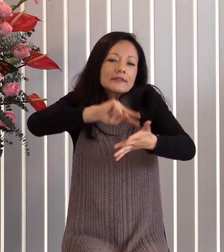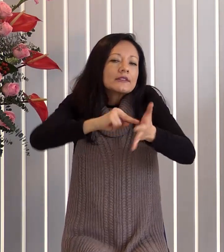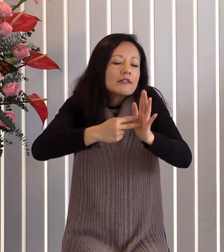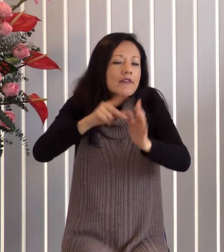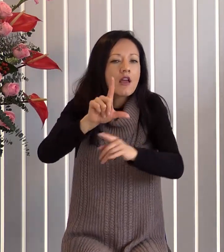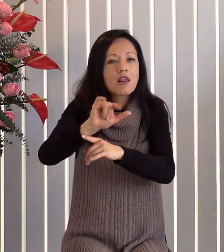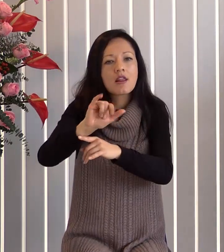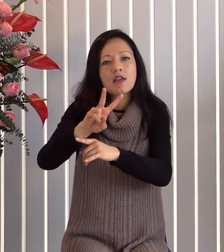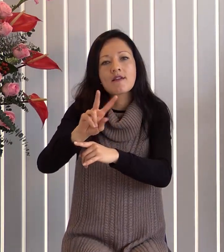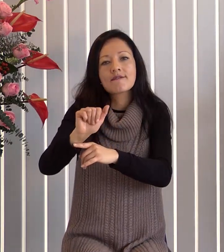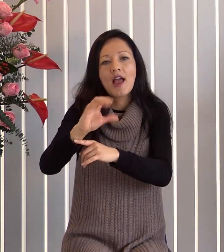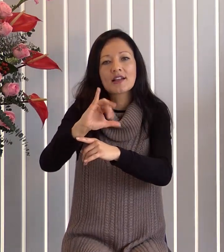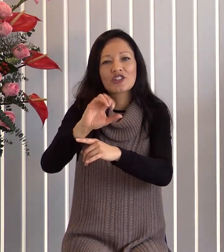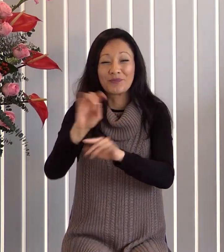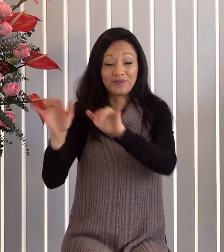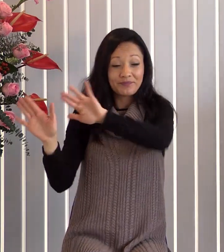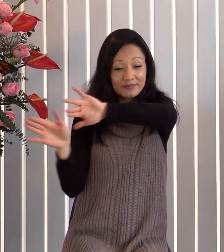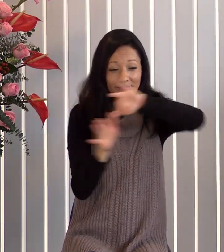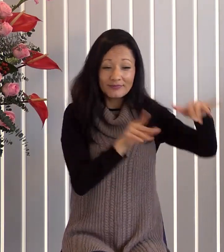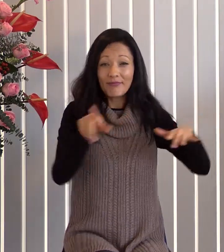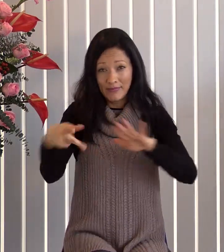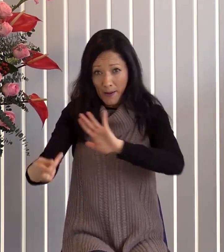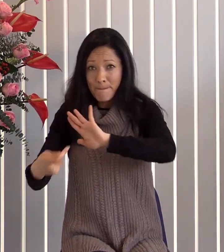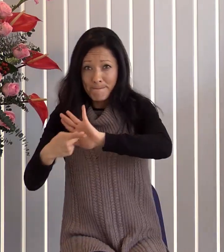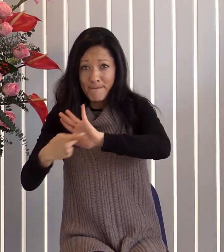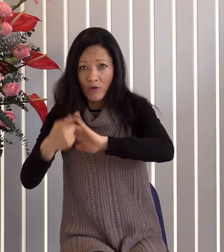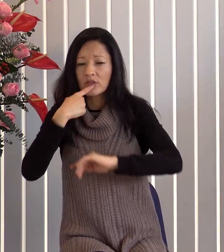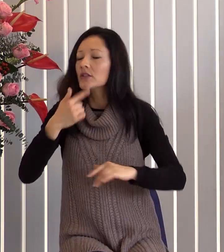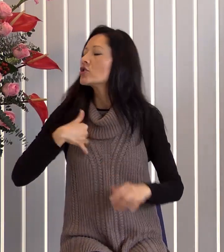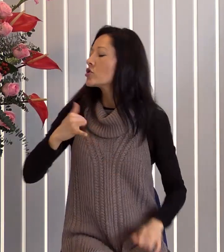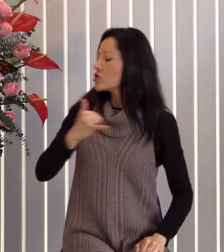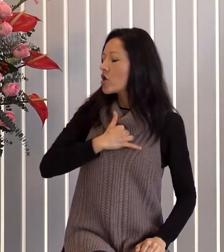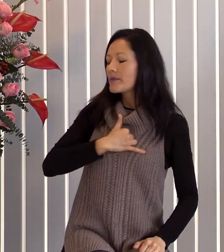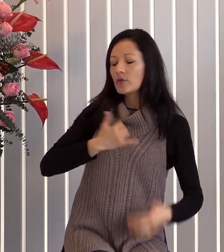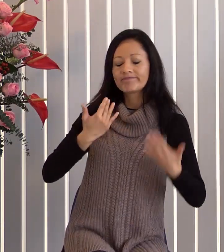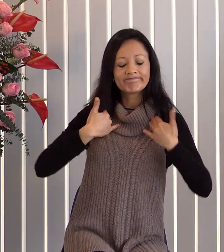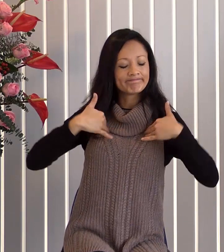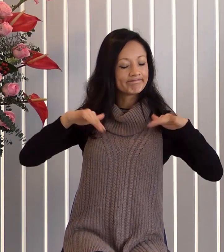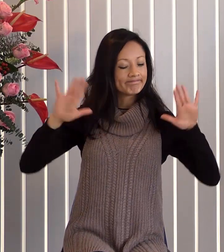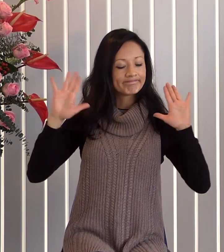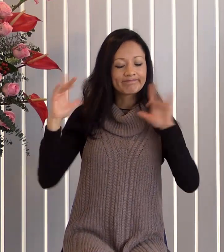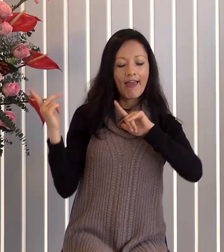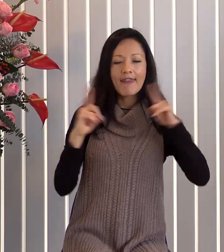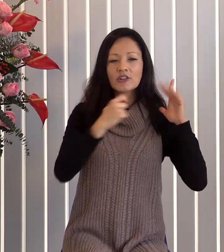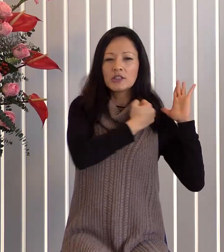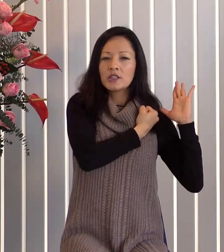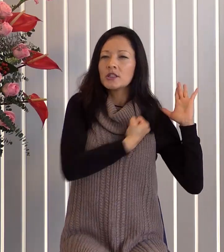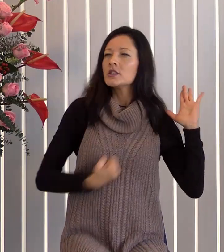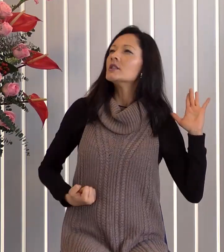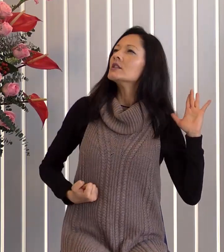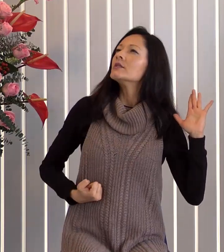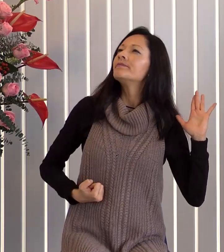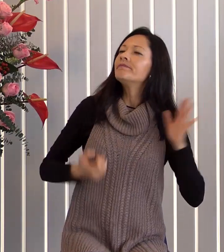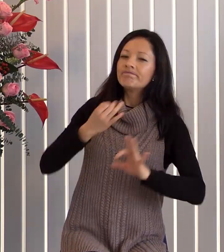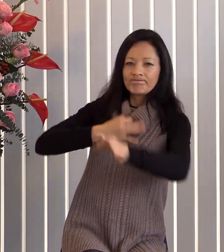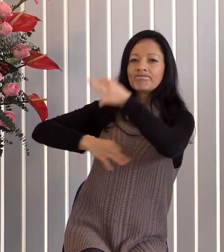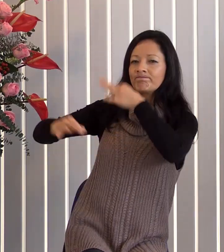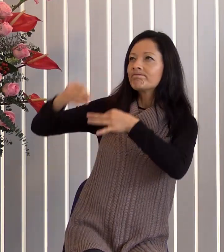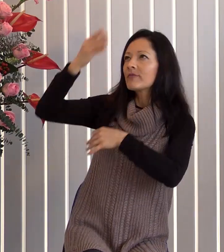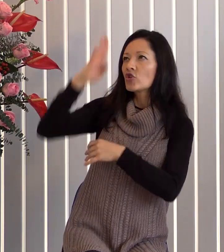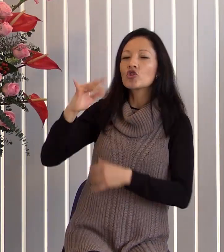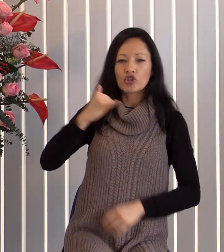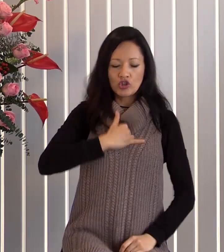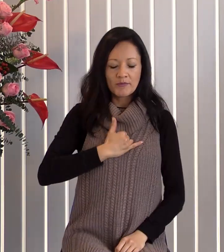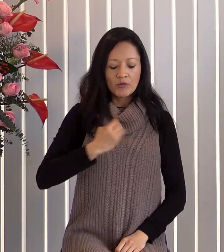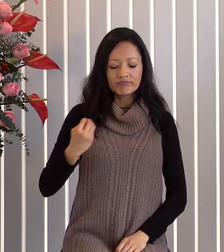Cuando dice Pablo, yo estoy listo para hacer libación, para ofrecerme en sacrificio, para morir por el Señor, yo soy ofrenda y